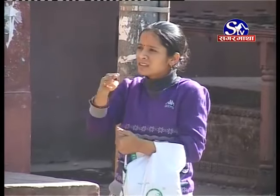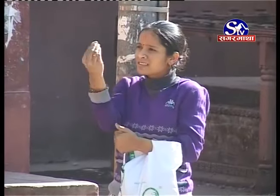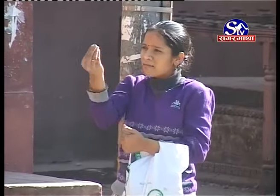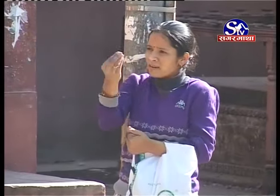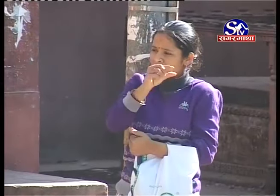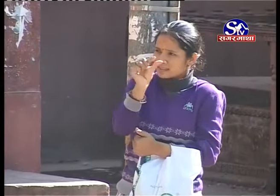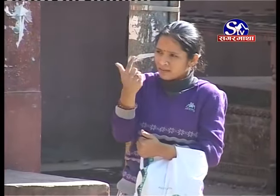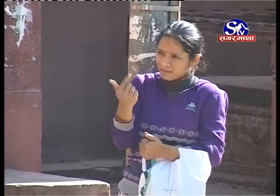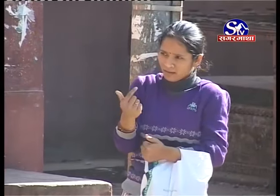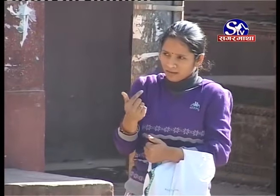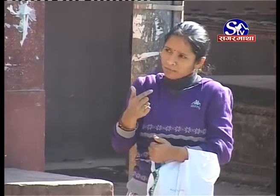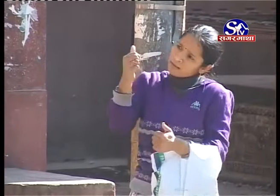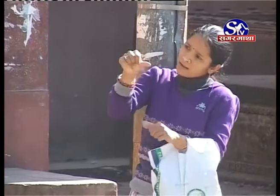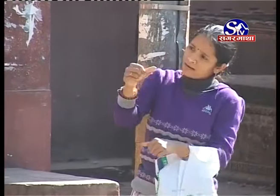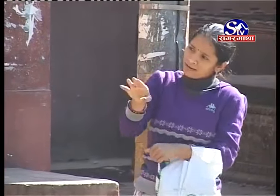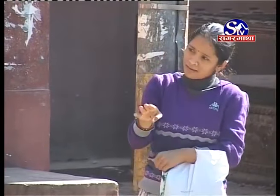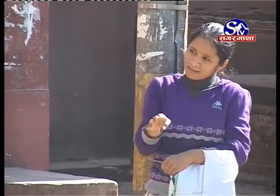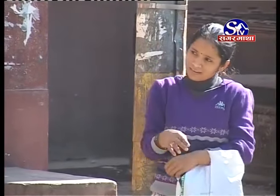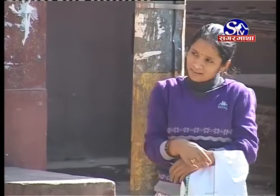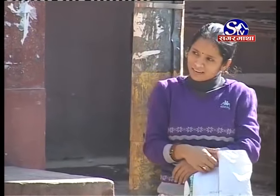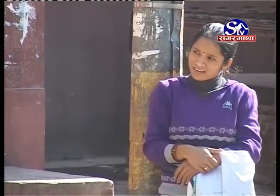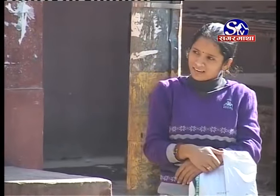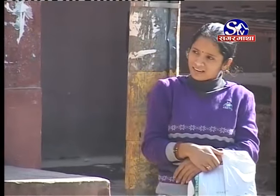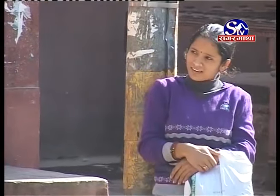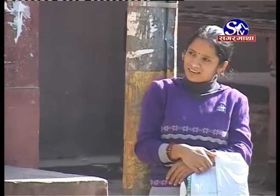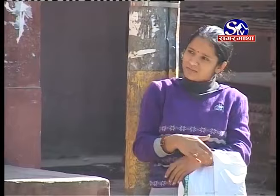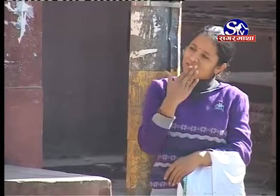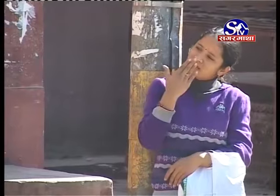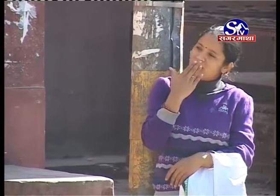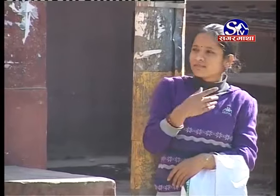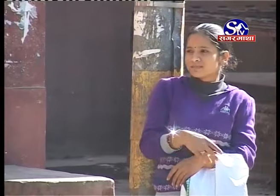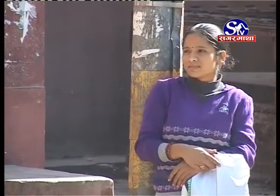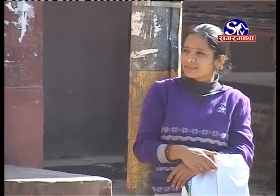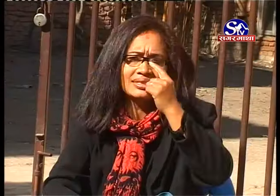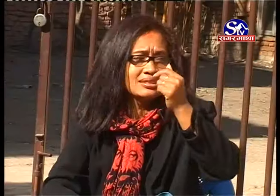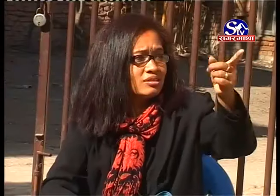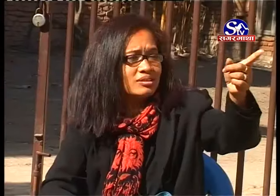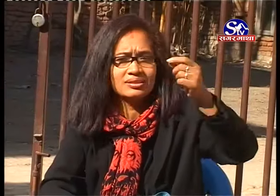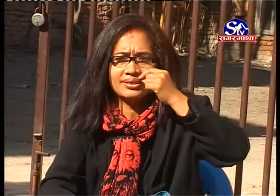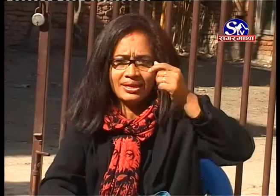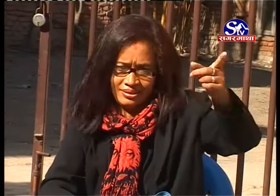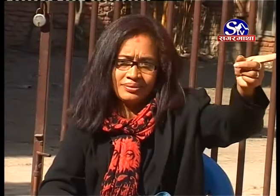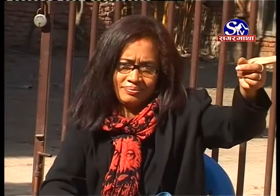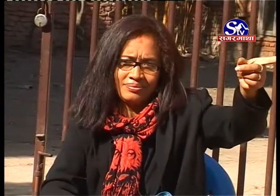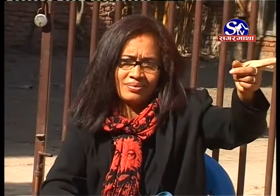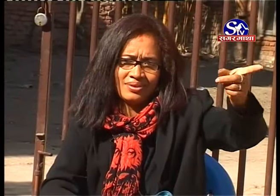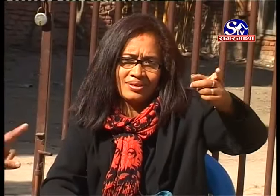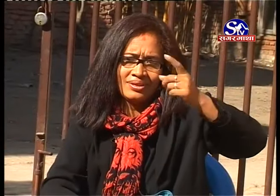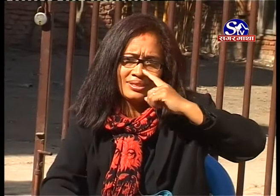अन्तर्राष्ट्रिय र स्थानीय स्वरूप सांकेतिक भाषामा पनि फरक हुन्छ, तर पनि विश्वका करोडौँ मानिस यसै